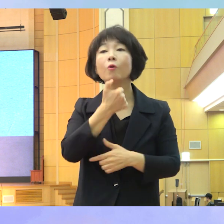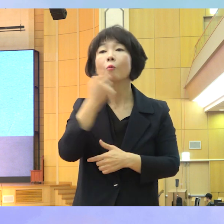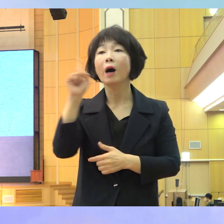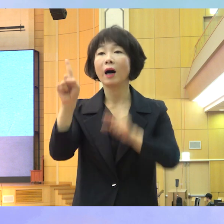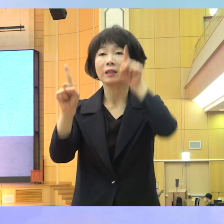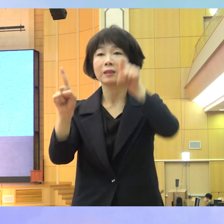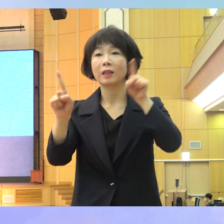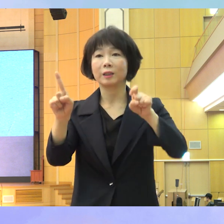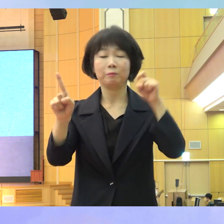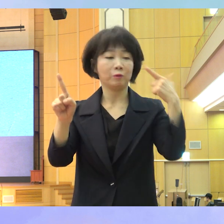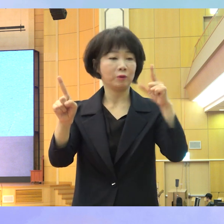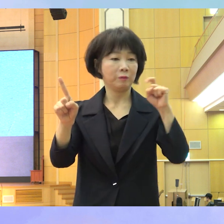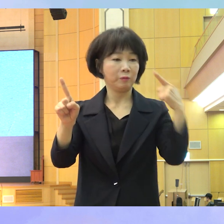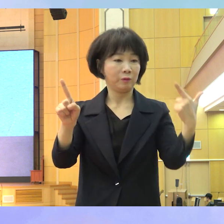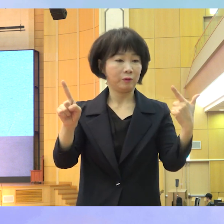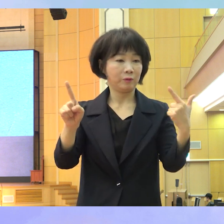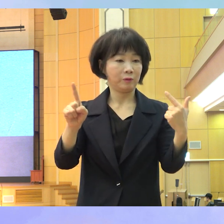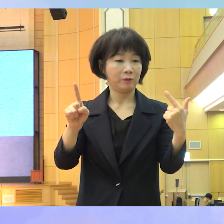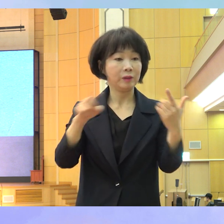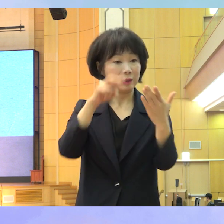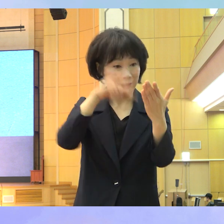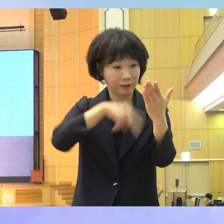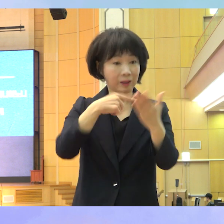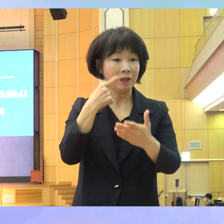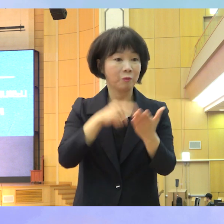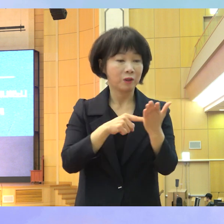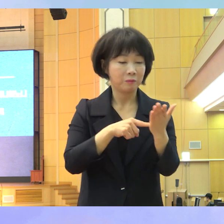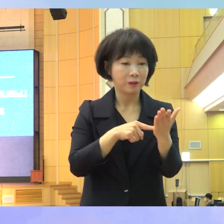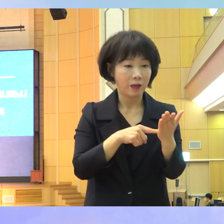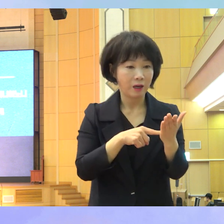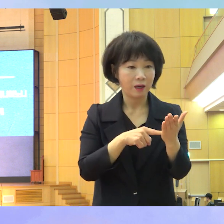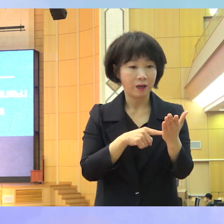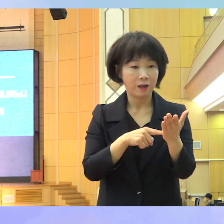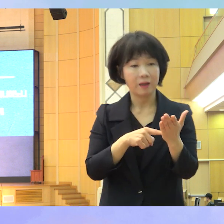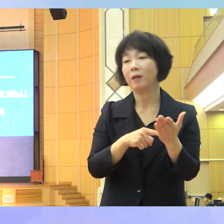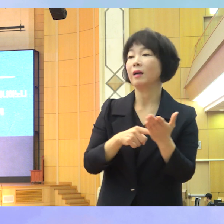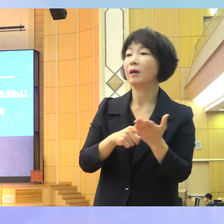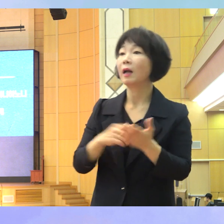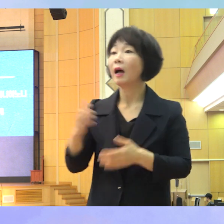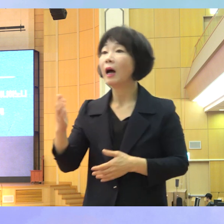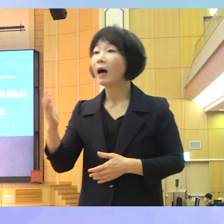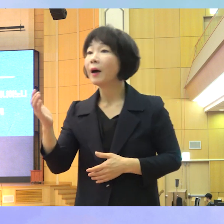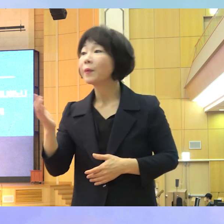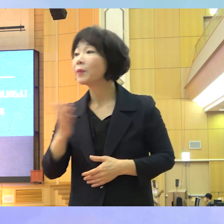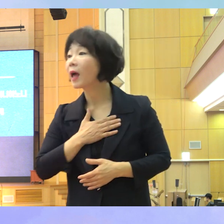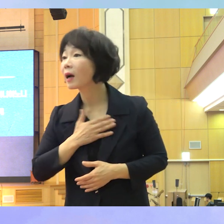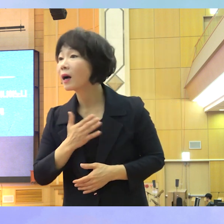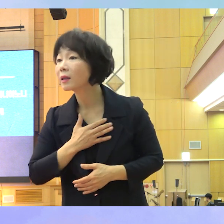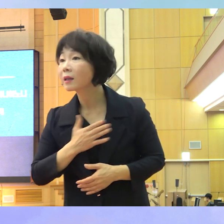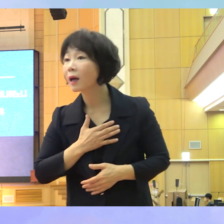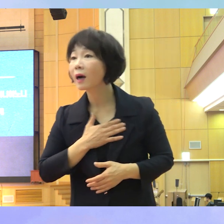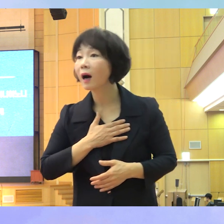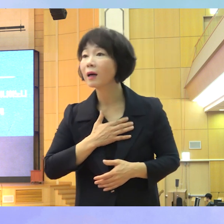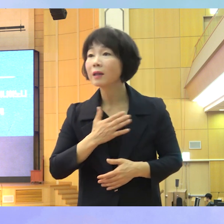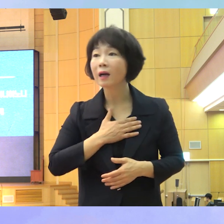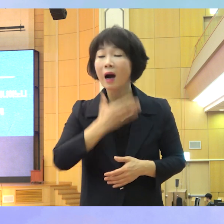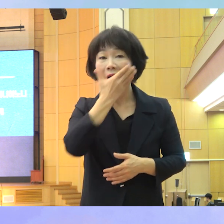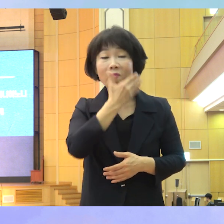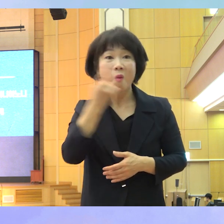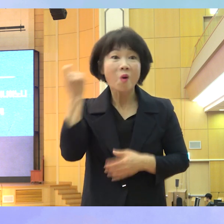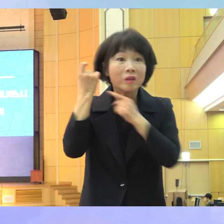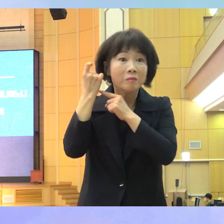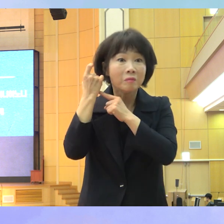한 목소리로 이 한 절만, 로마서 1장 16절 읽어보겠습니다. 시작. 내가